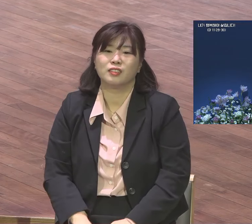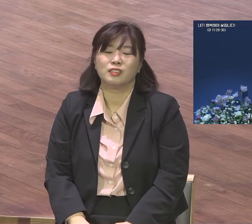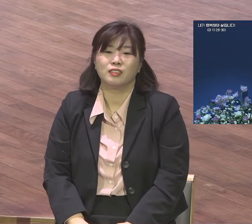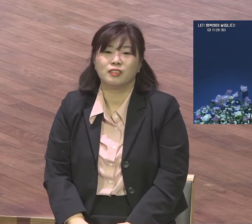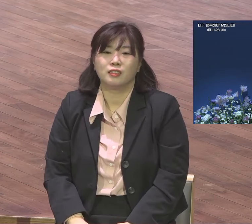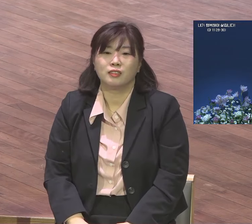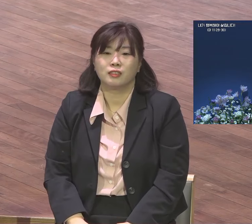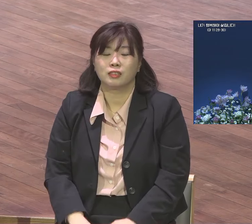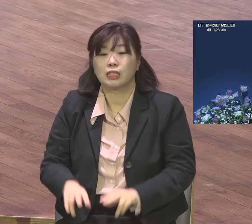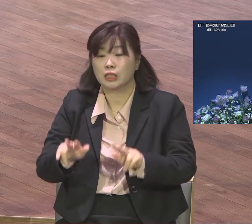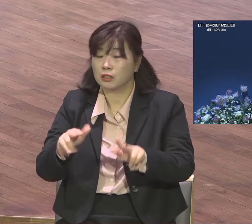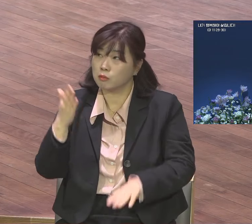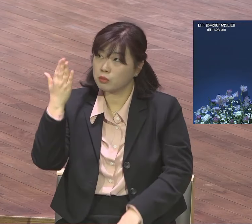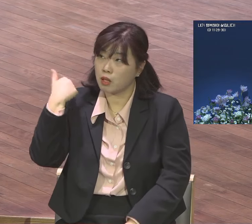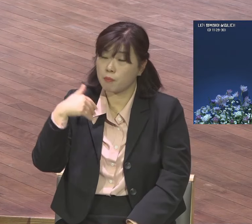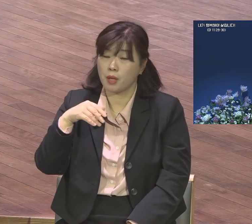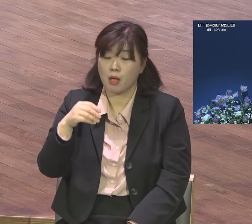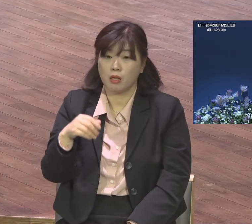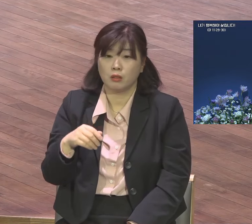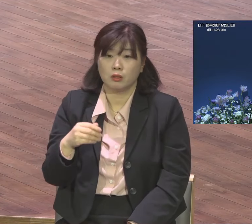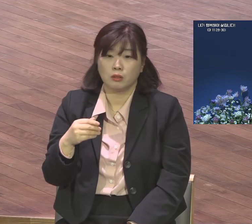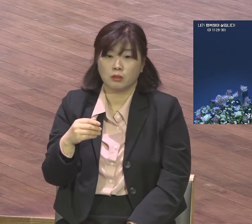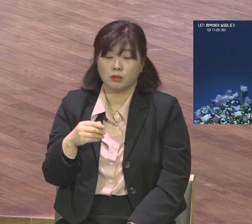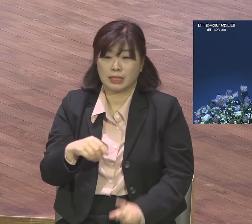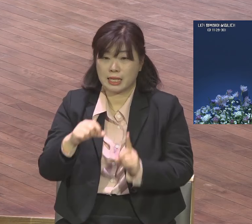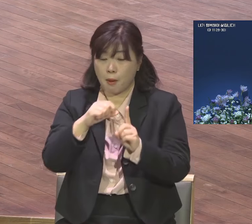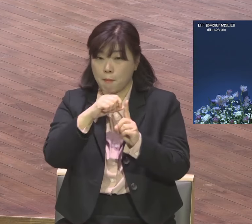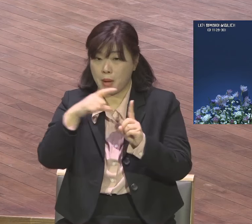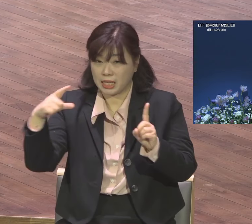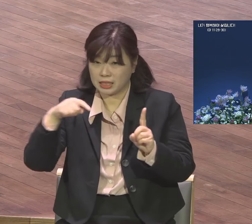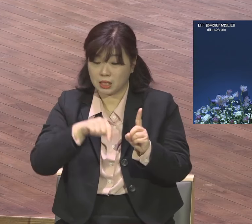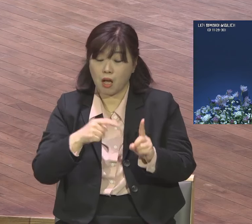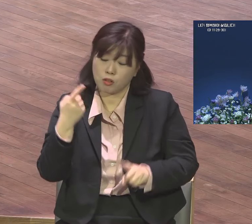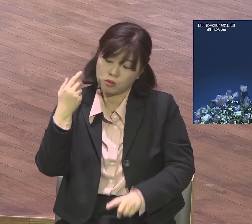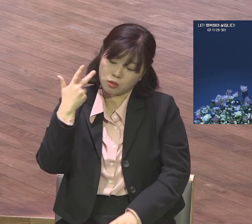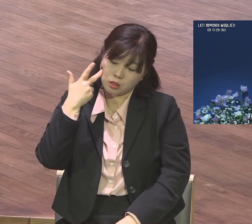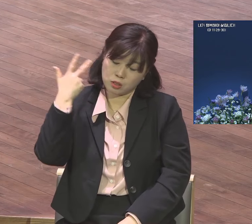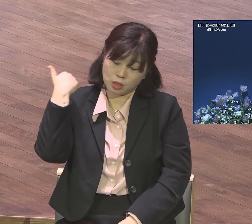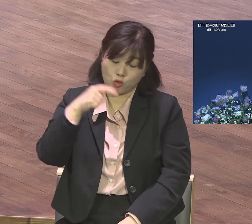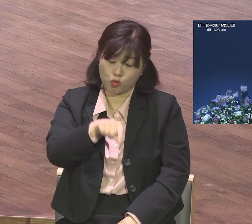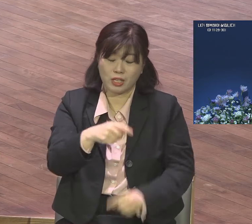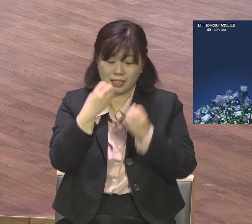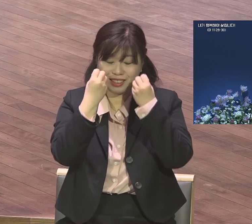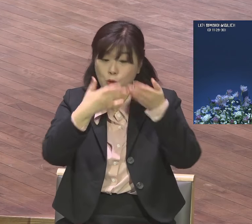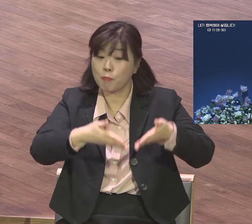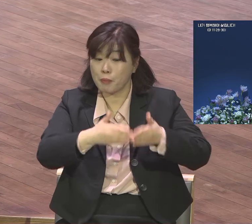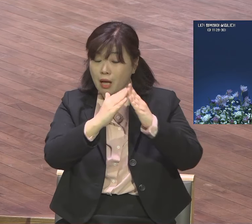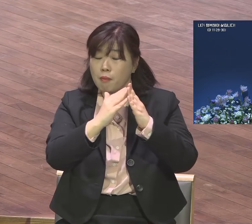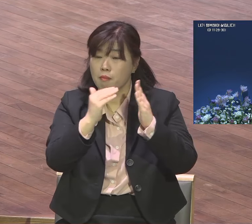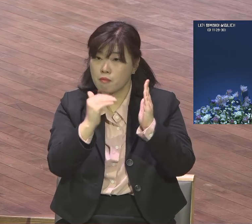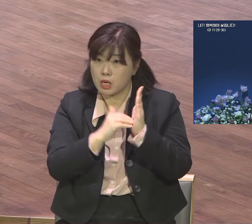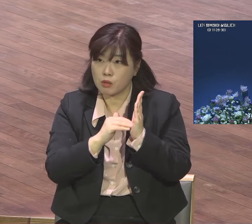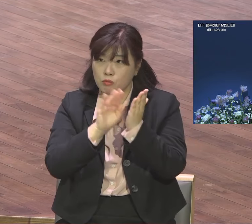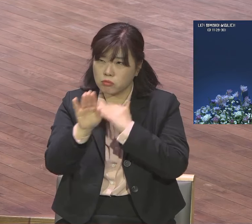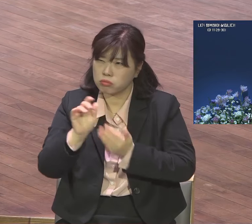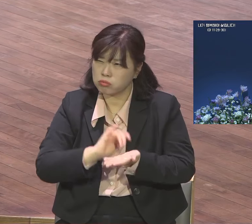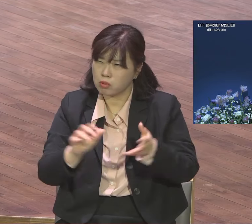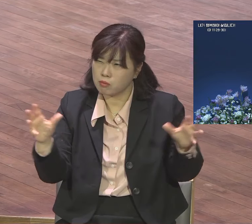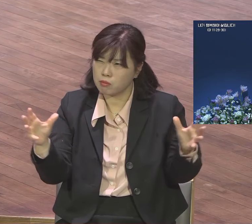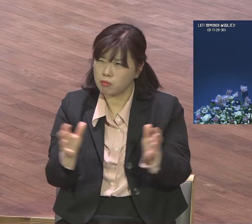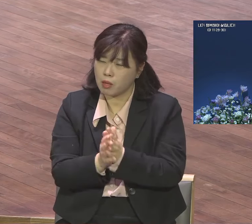망대는 지난 파키스탄 포함해서 21개입니다. 여전히 200개가 넘는 나라가 남아